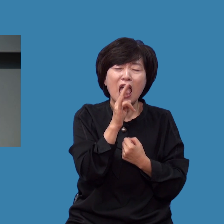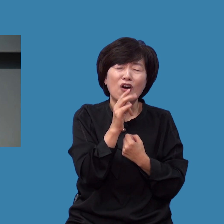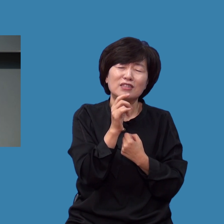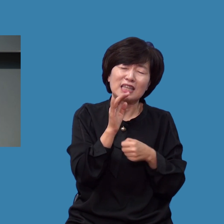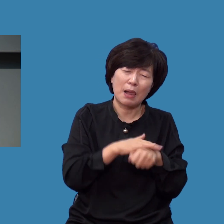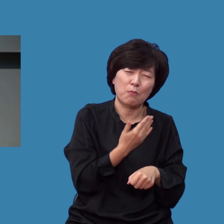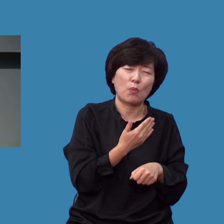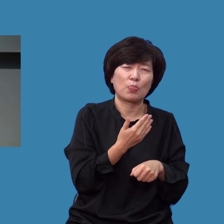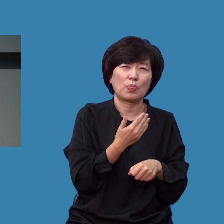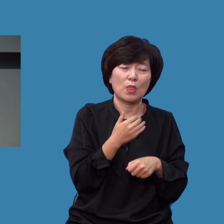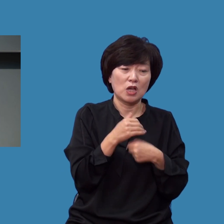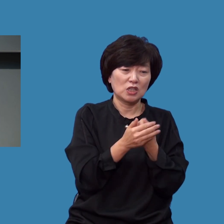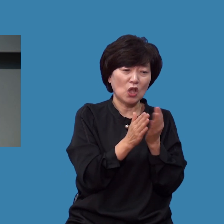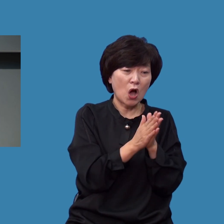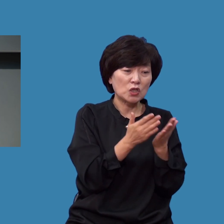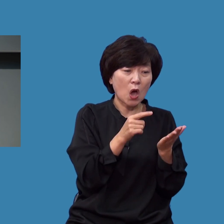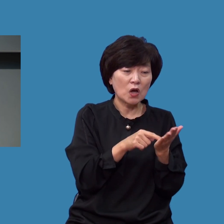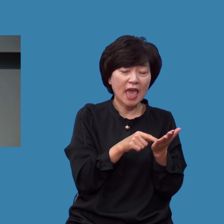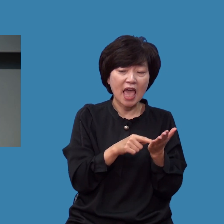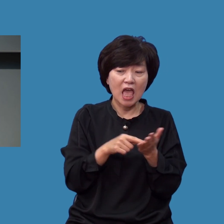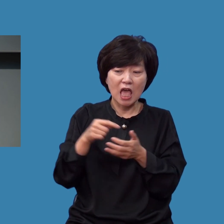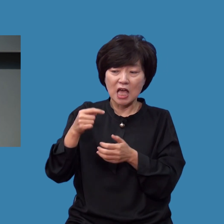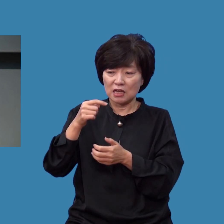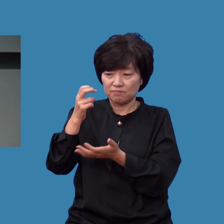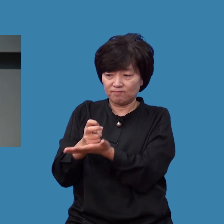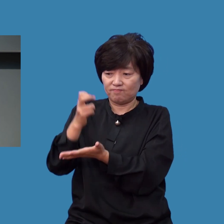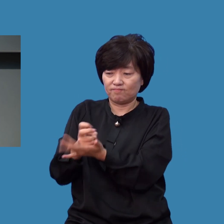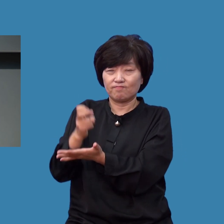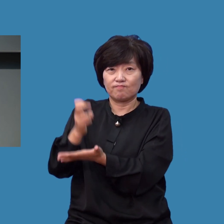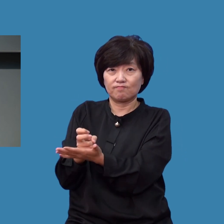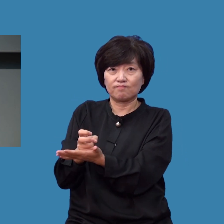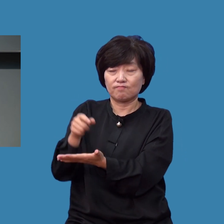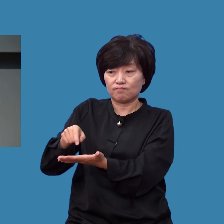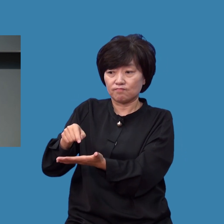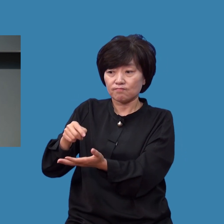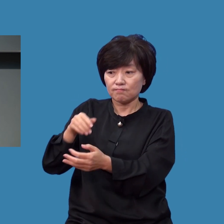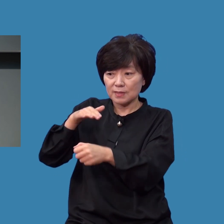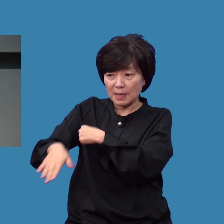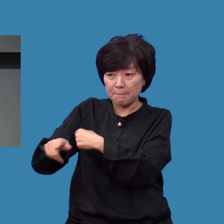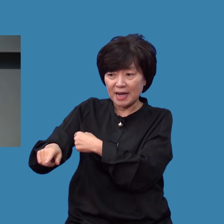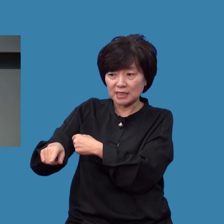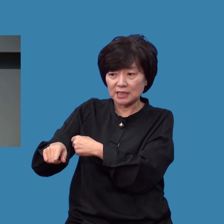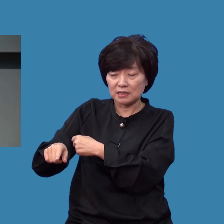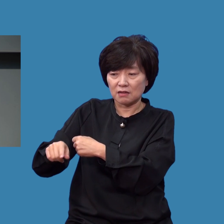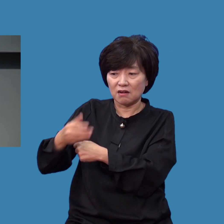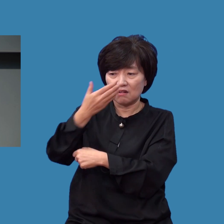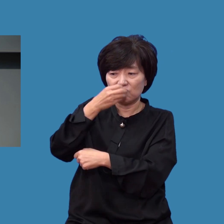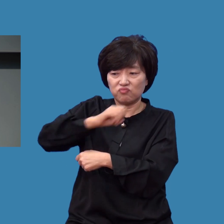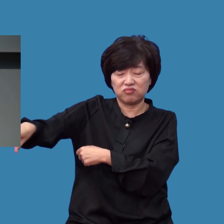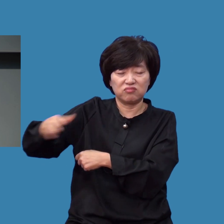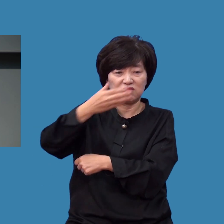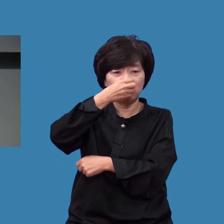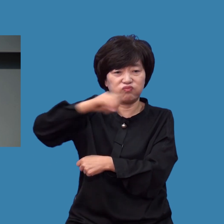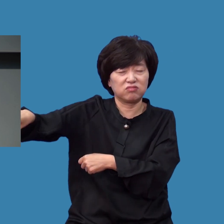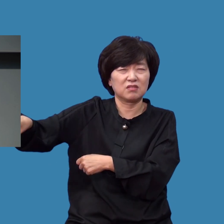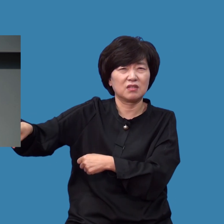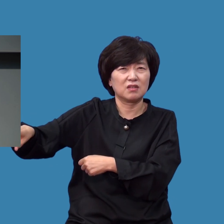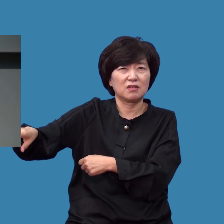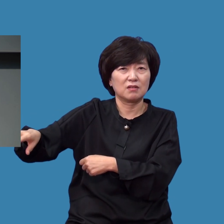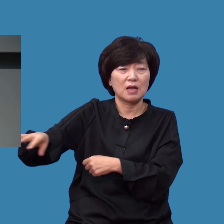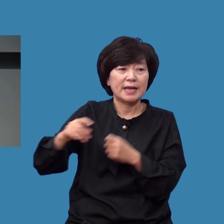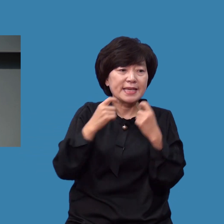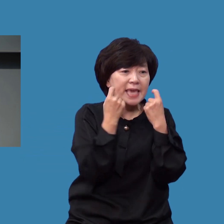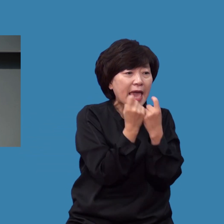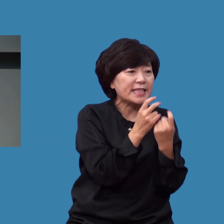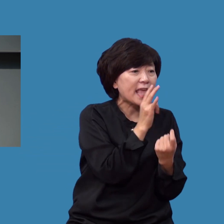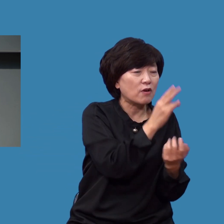성경에서 따르라고 했던 예언의 해야 되는 방식들을 많이 무시합니다. 그러니까 절대로 개인적인 예언하지 말고